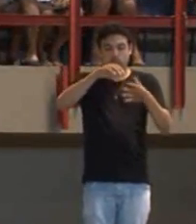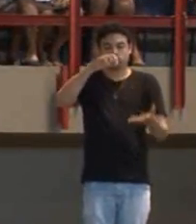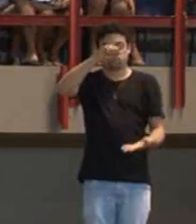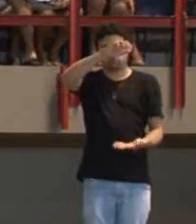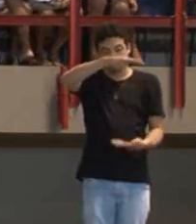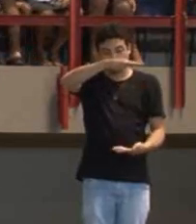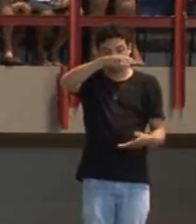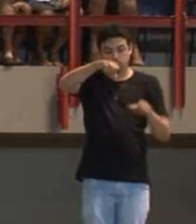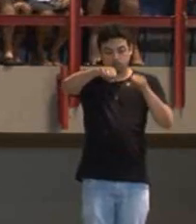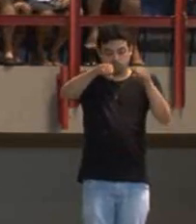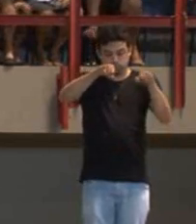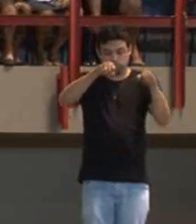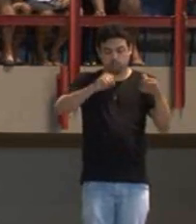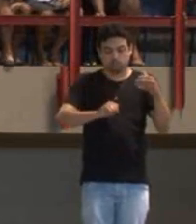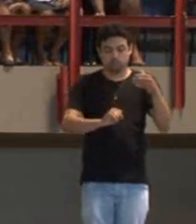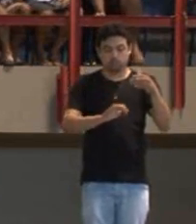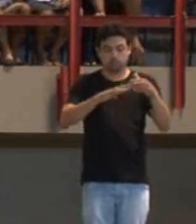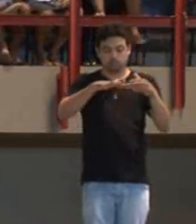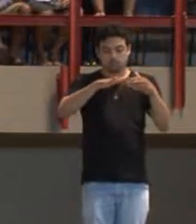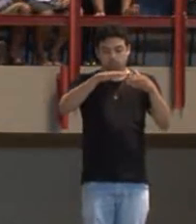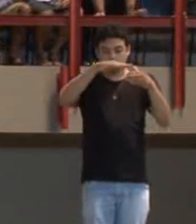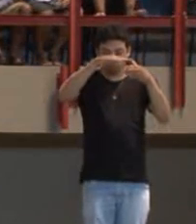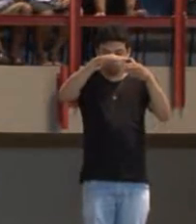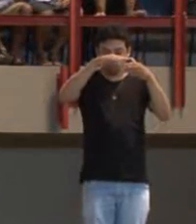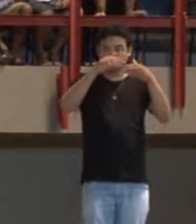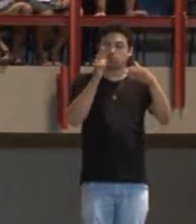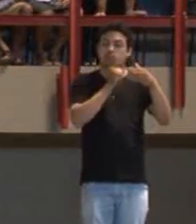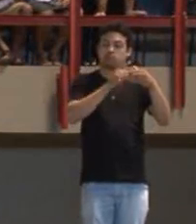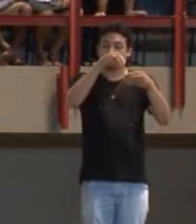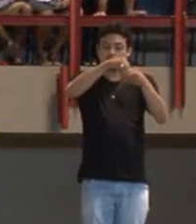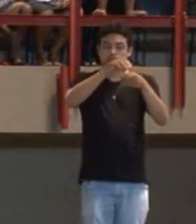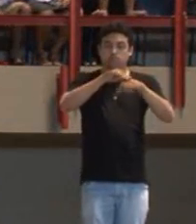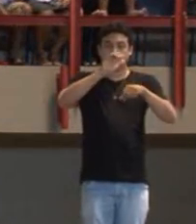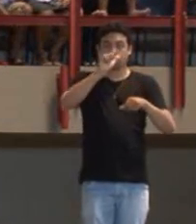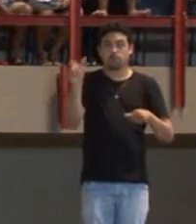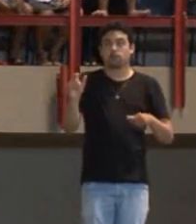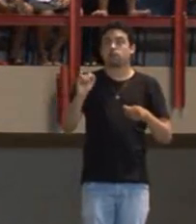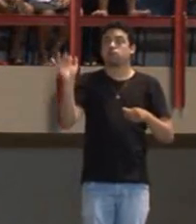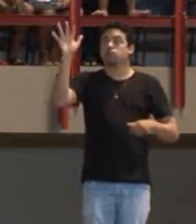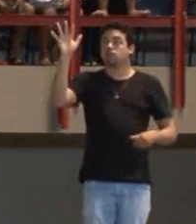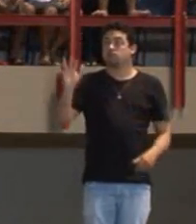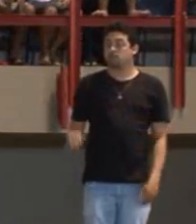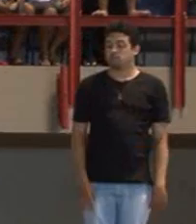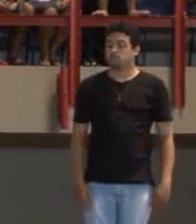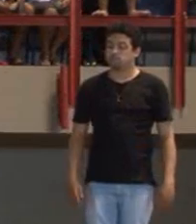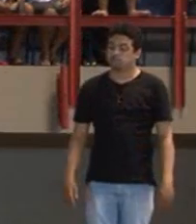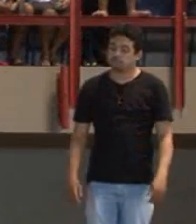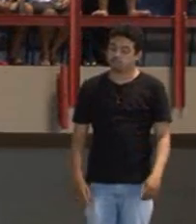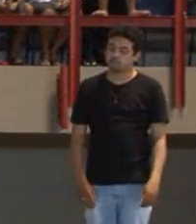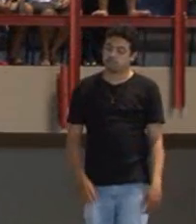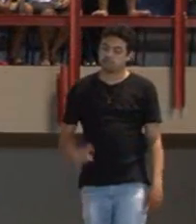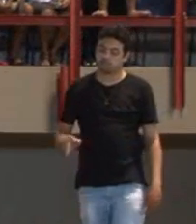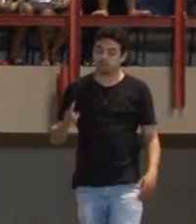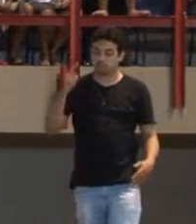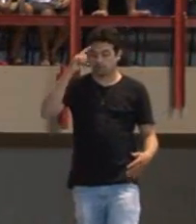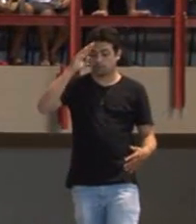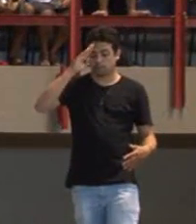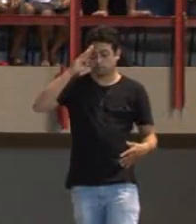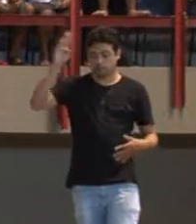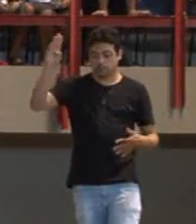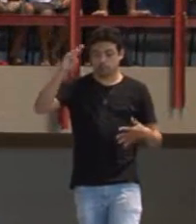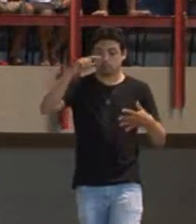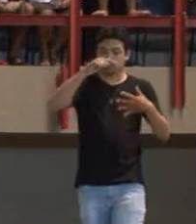quantidade de combustível dentro do botijão ou do bujão. Ok? Então aí nós temos os principais